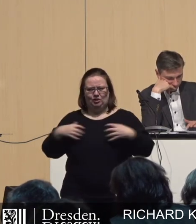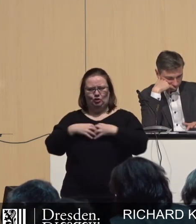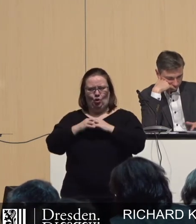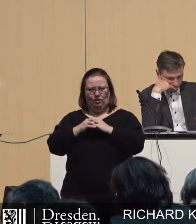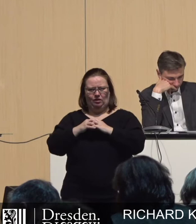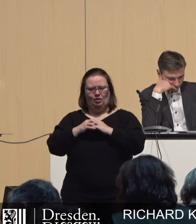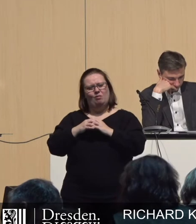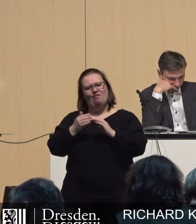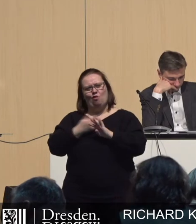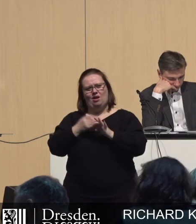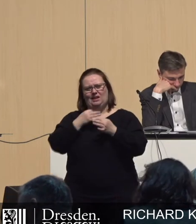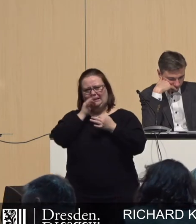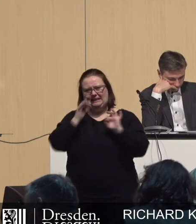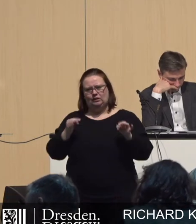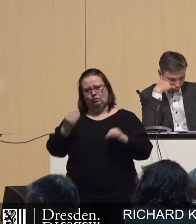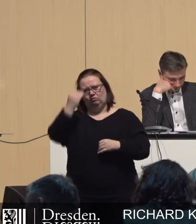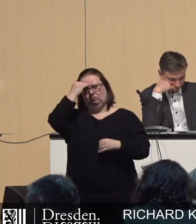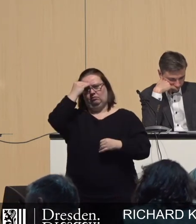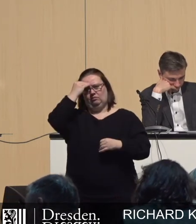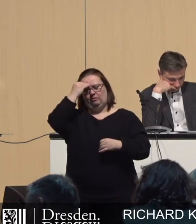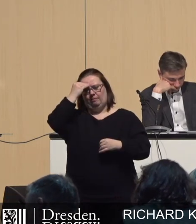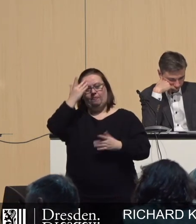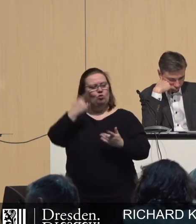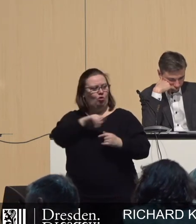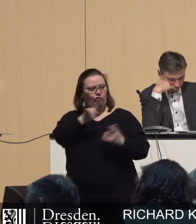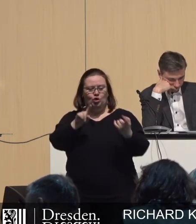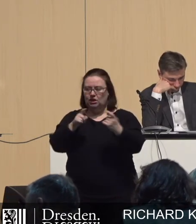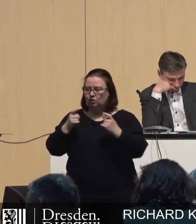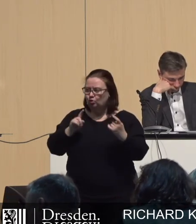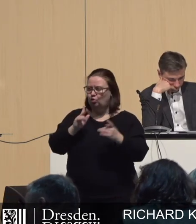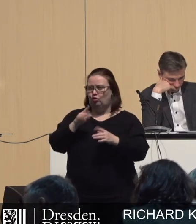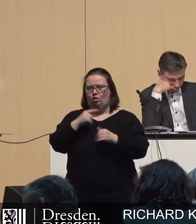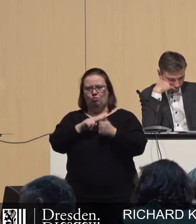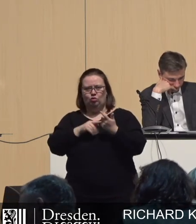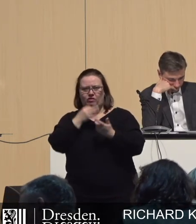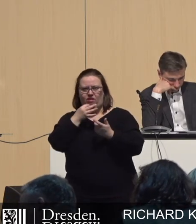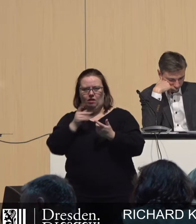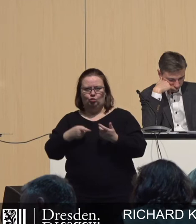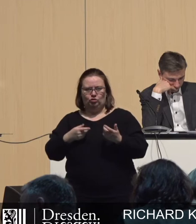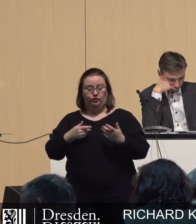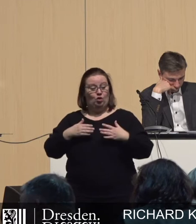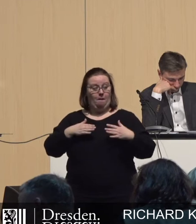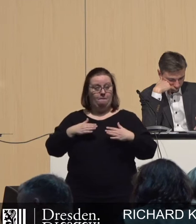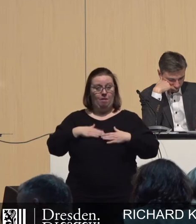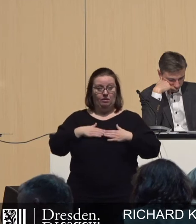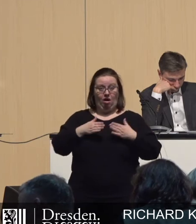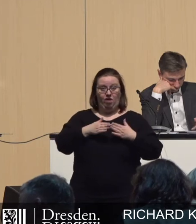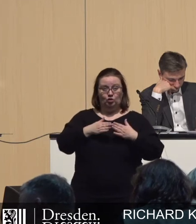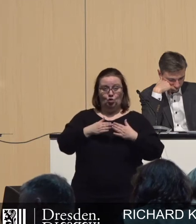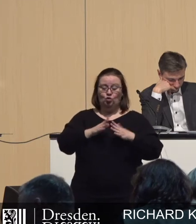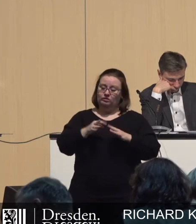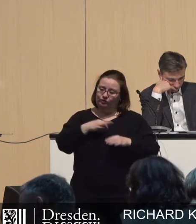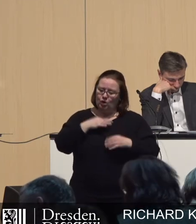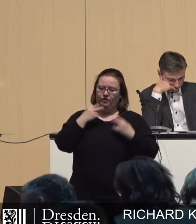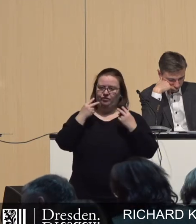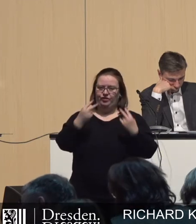Punkte an der Stelle zumindest einzubringen als Diskussionspunkte oder auch zu hinterfragen. Ich will für meine Fraktion sagen, dass ich es enorm wichtig